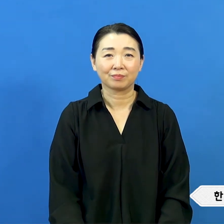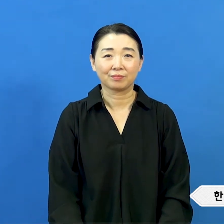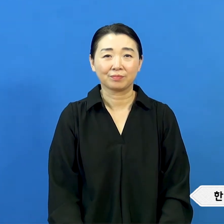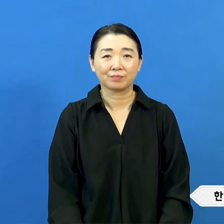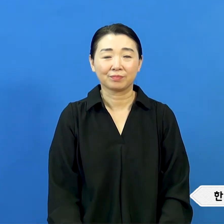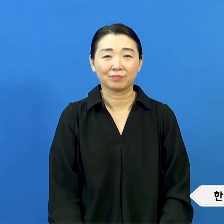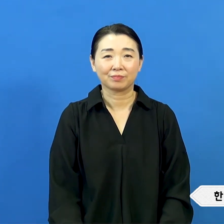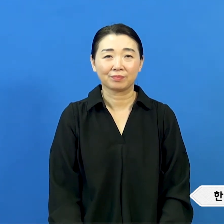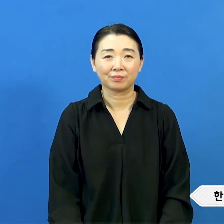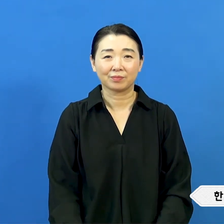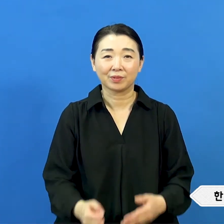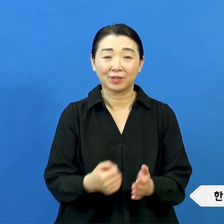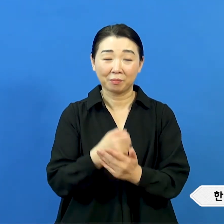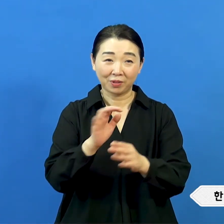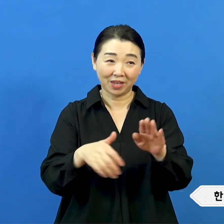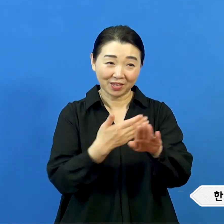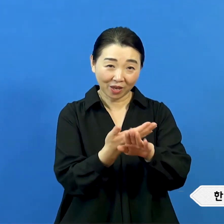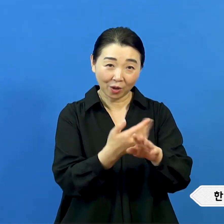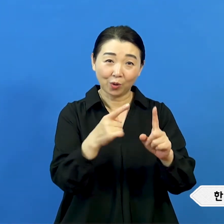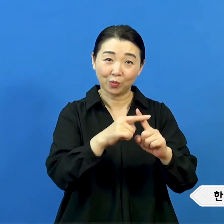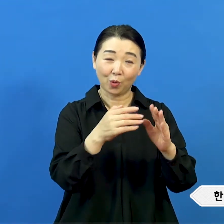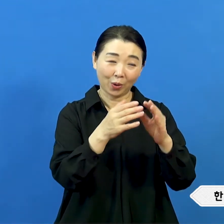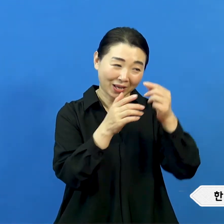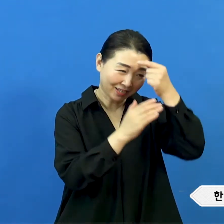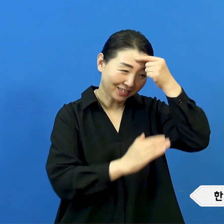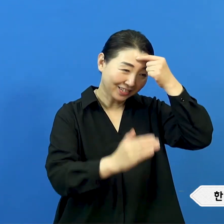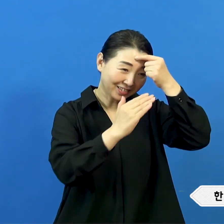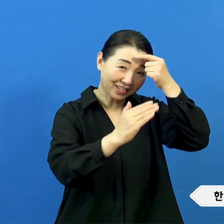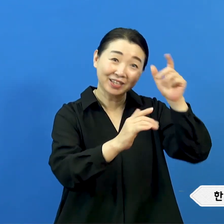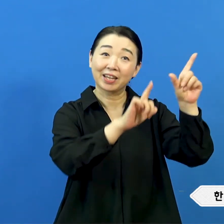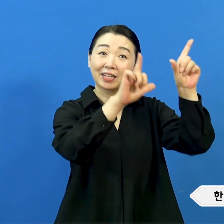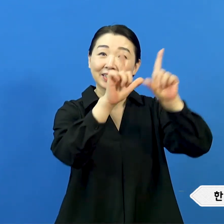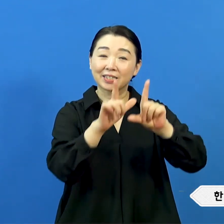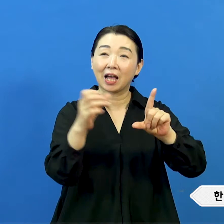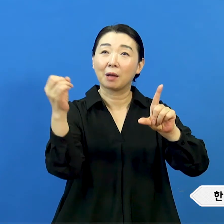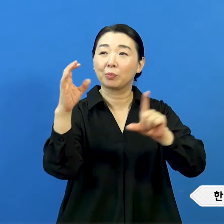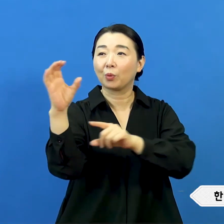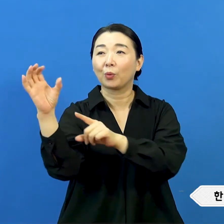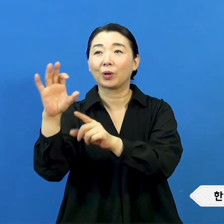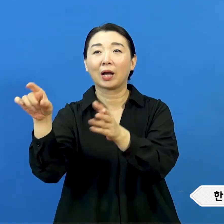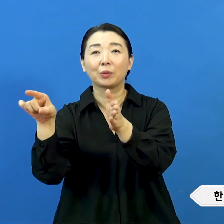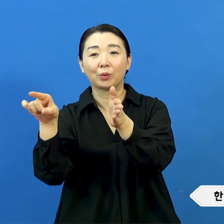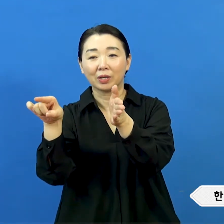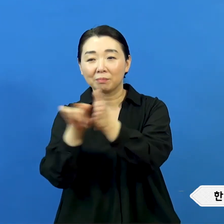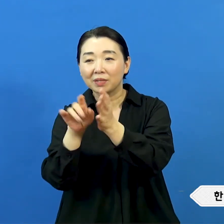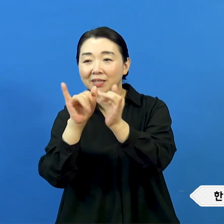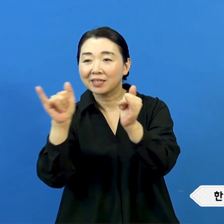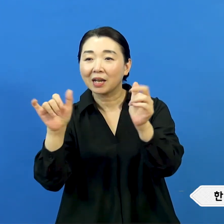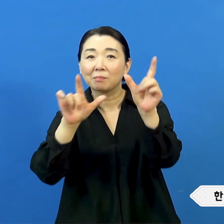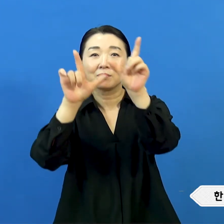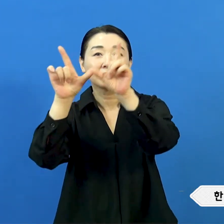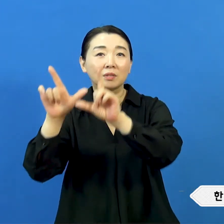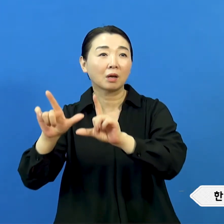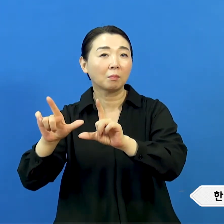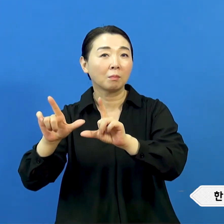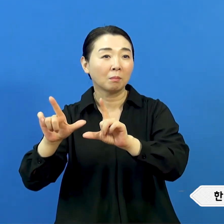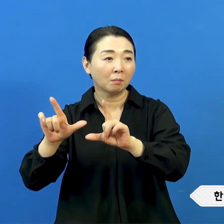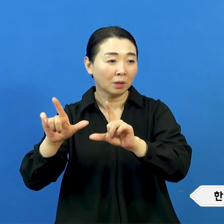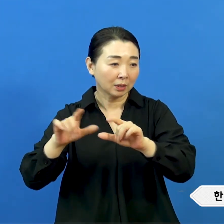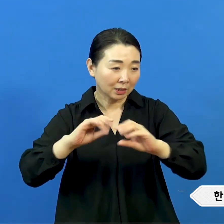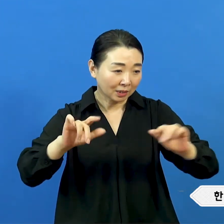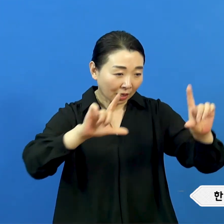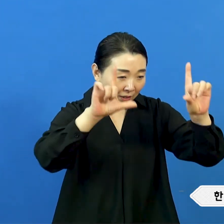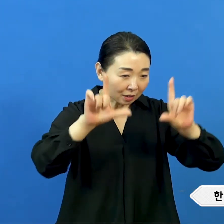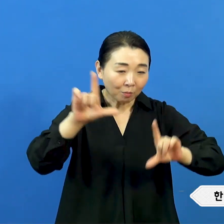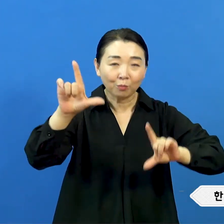그래서 우리 개혁교회 신자들의 삶과 이 가톨릭 신자들의 삶이 뭔가 이 땅에서